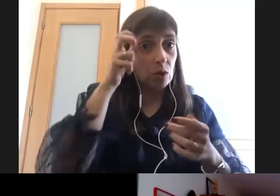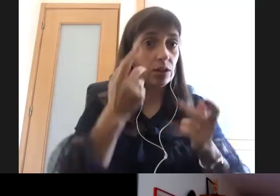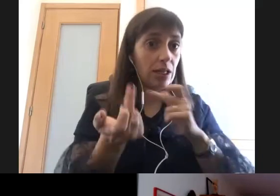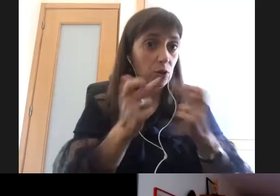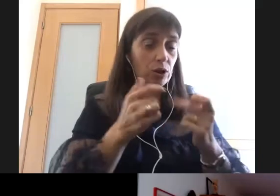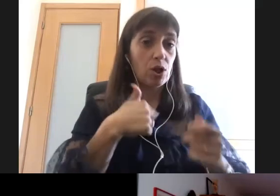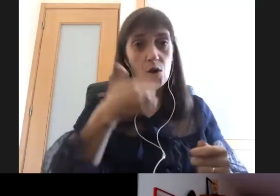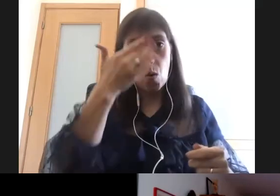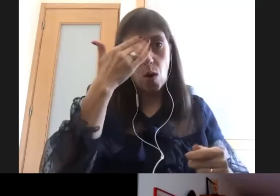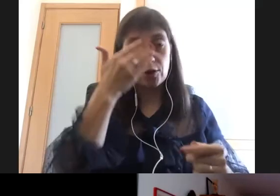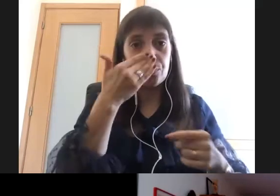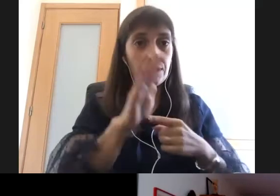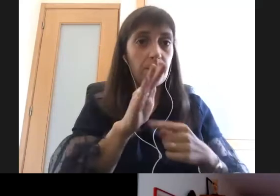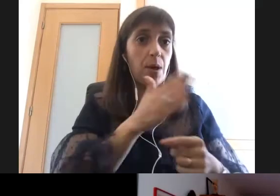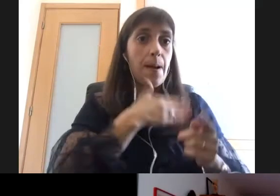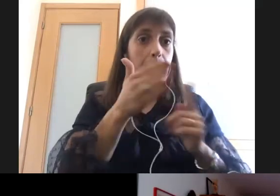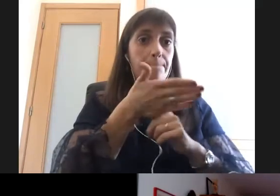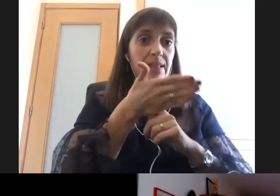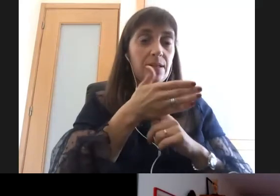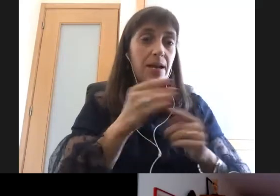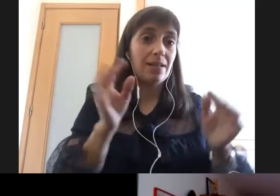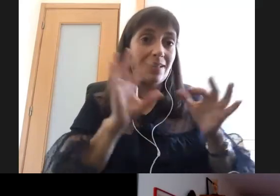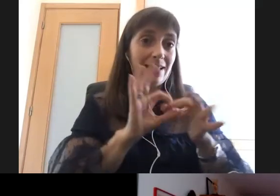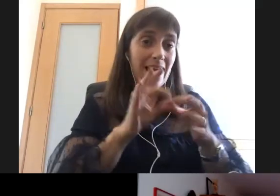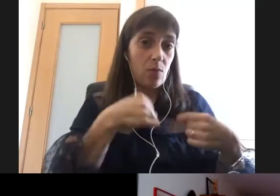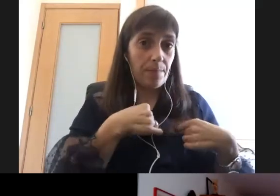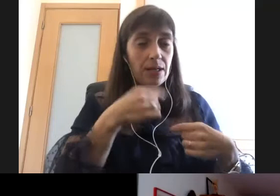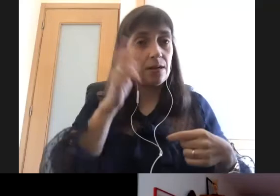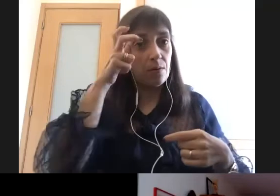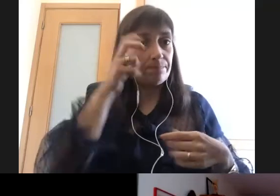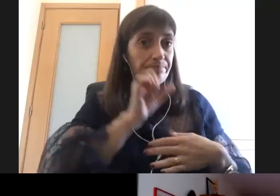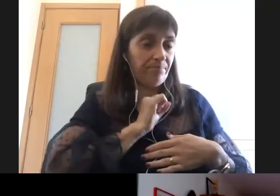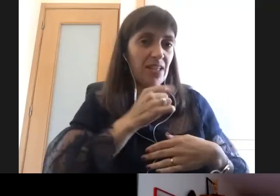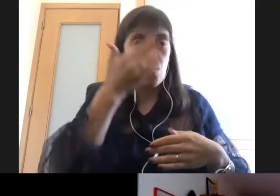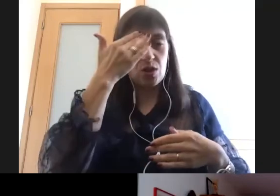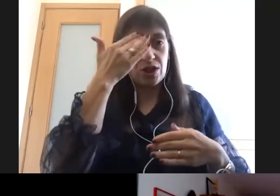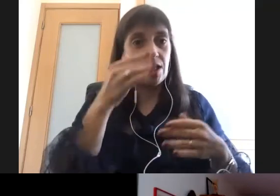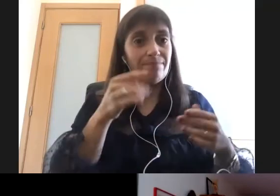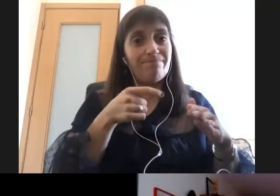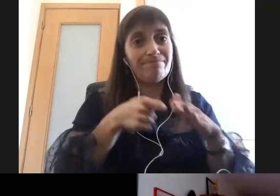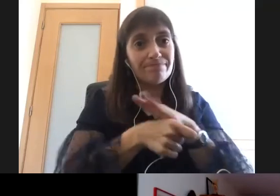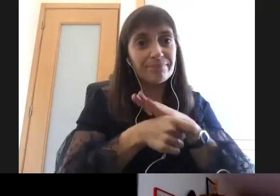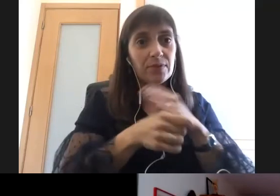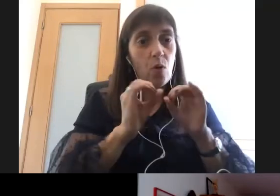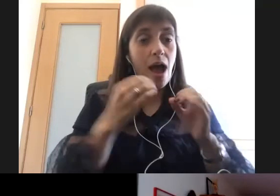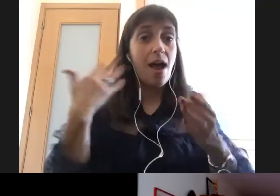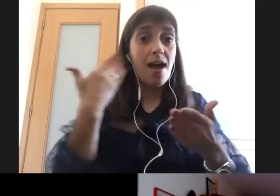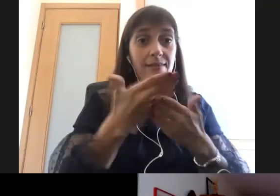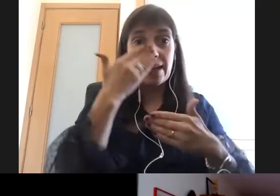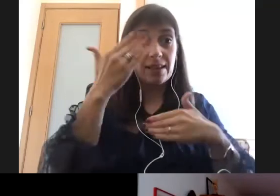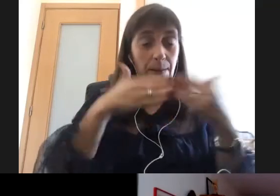patrimonialismo era um conceito que não estava muito na minha cabeça até o nosso presidente,